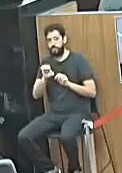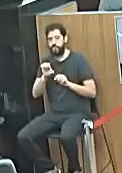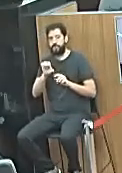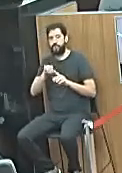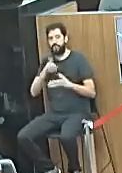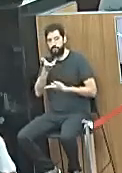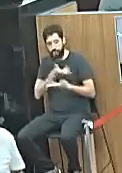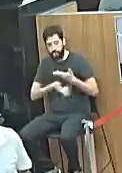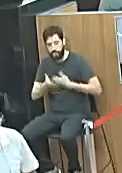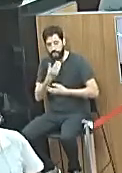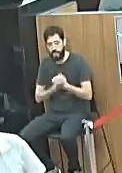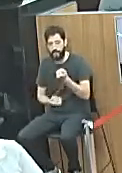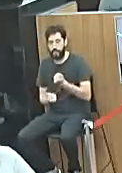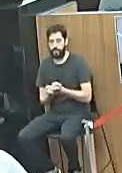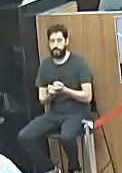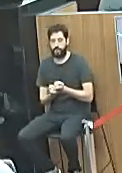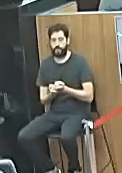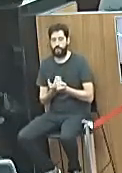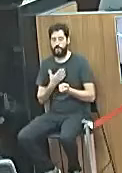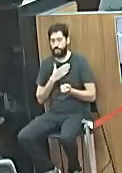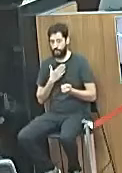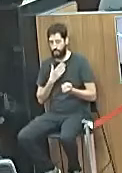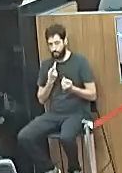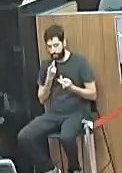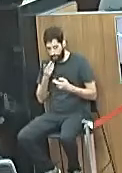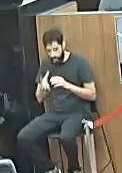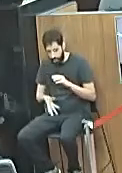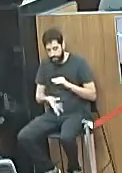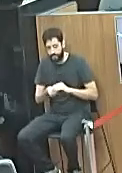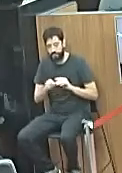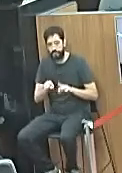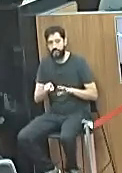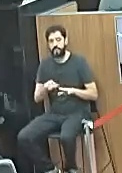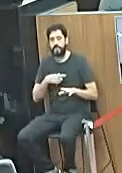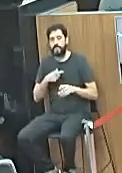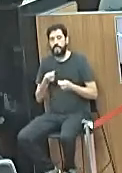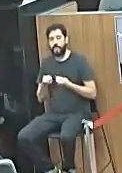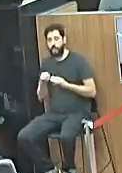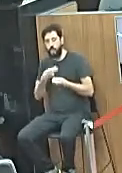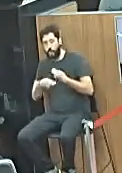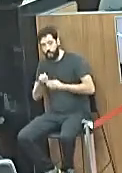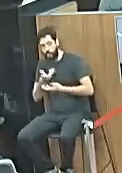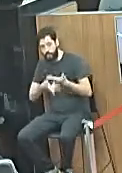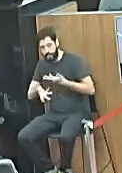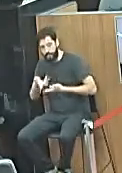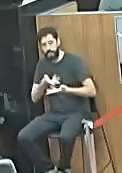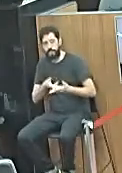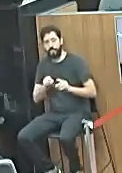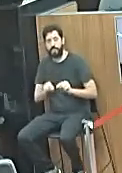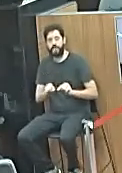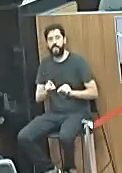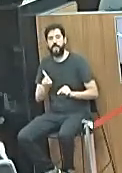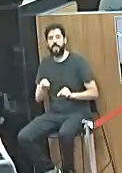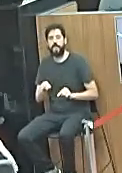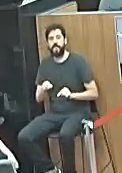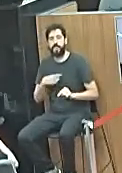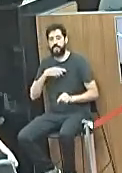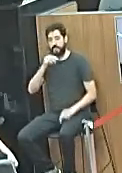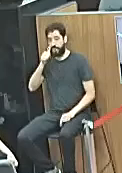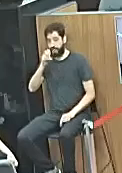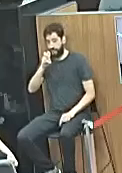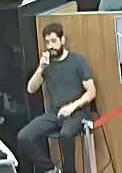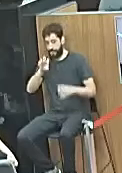é eu recebeu sublinha que que o a economia solidária o movimento da economia solidária ele tem 15